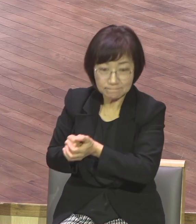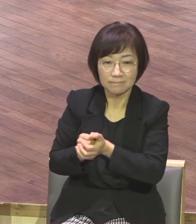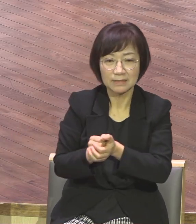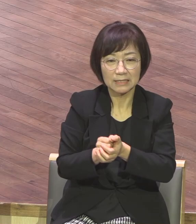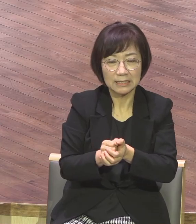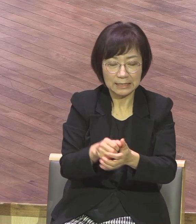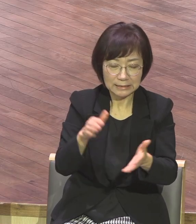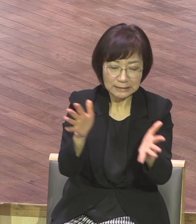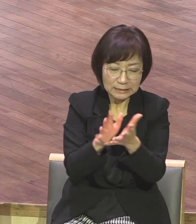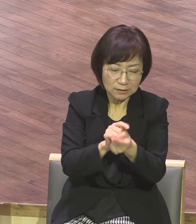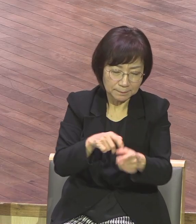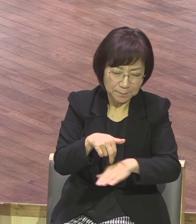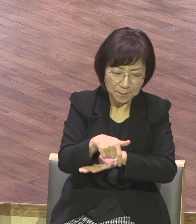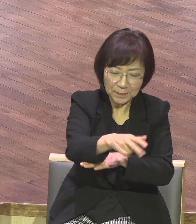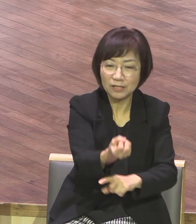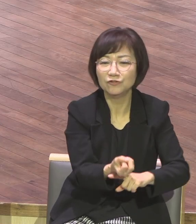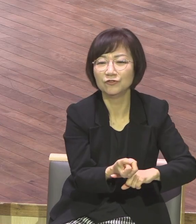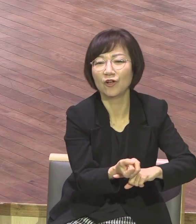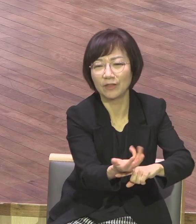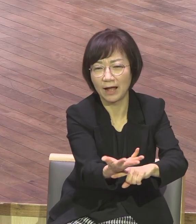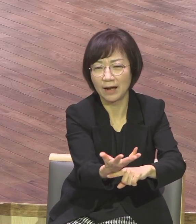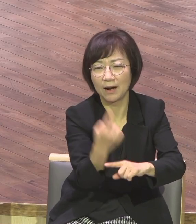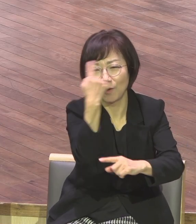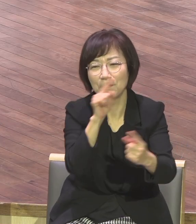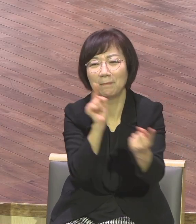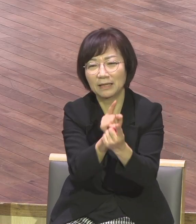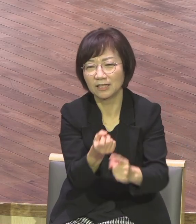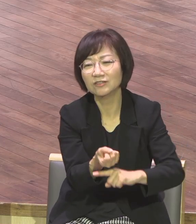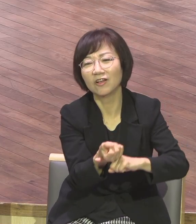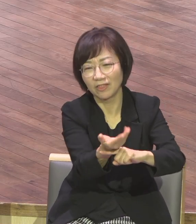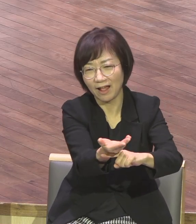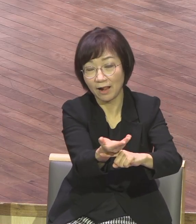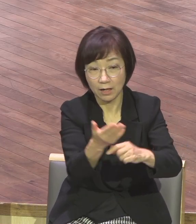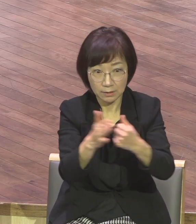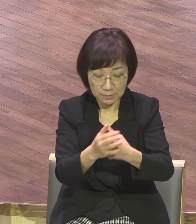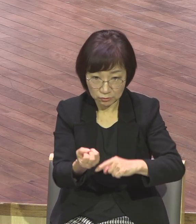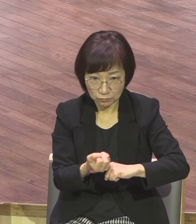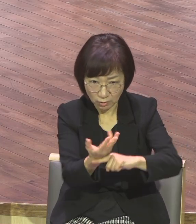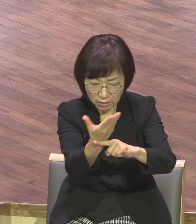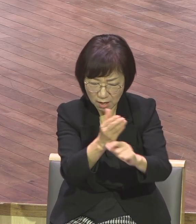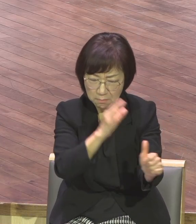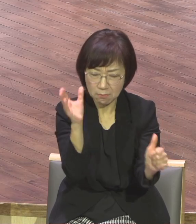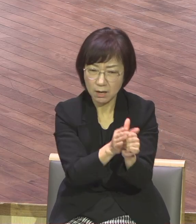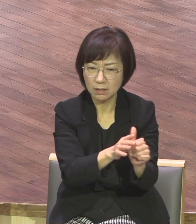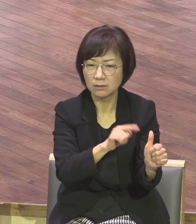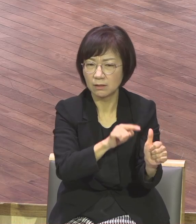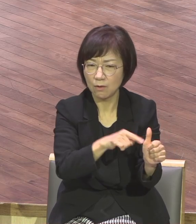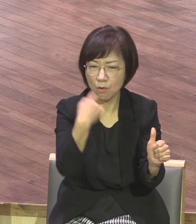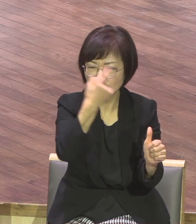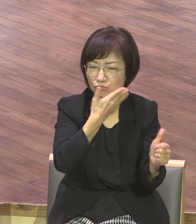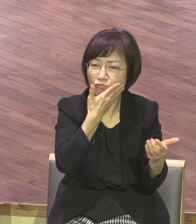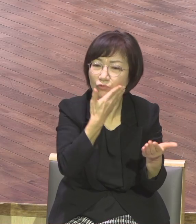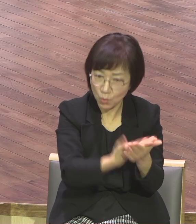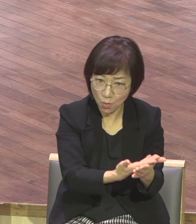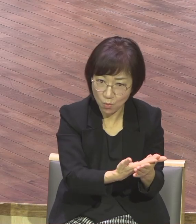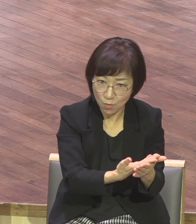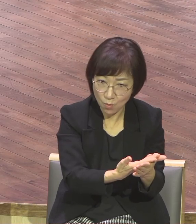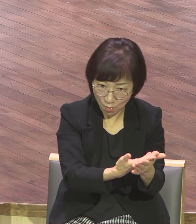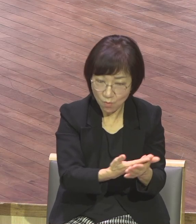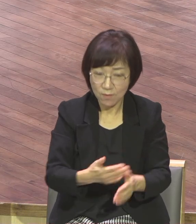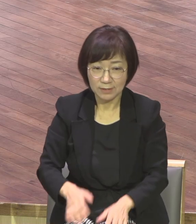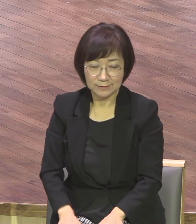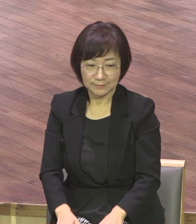직접 가서 해서 그렇기 때문에 전달하는 사람이 누구냐가 굉장히 중요했어요. 그만큼 이 바울의